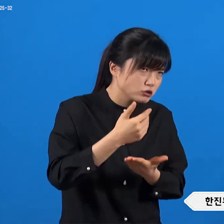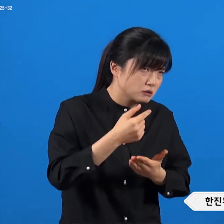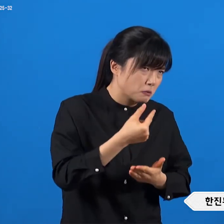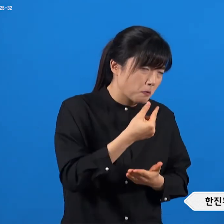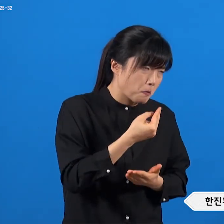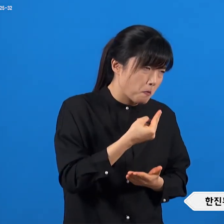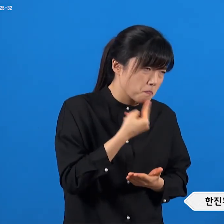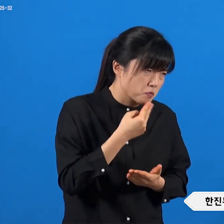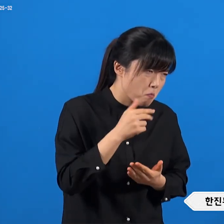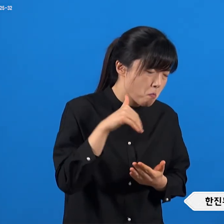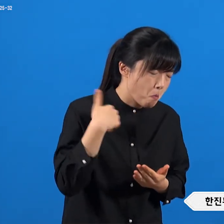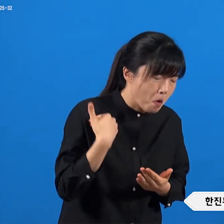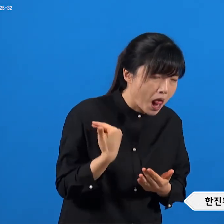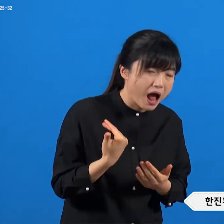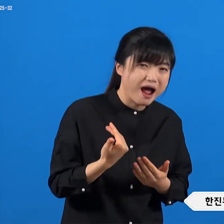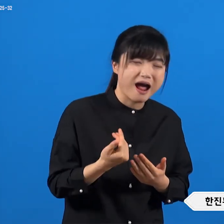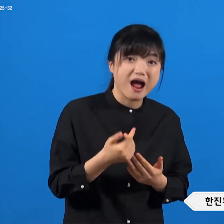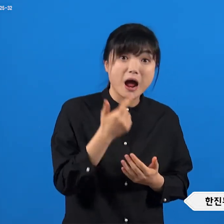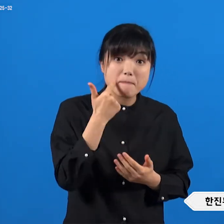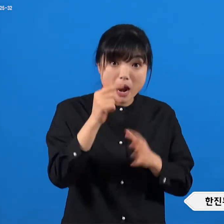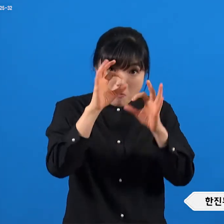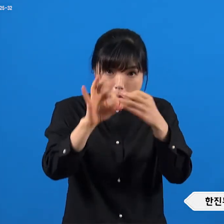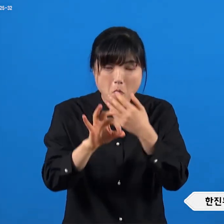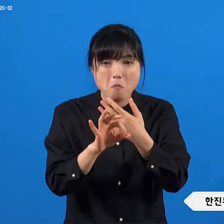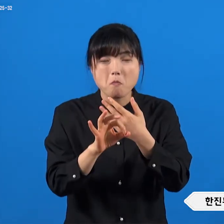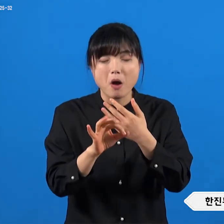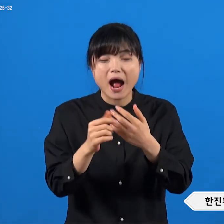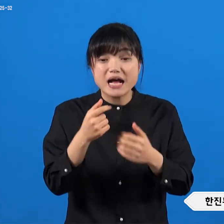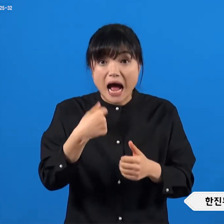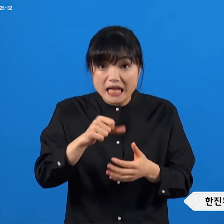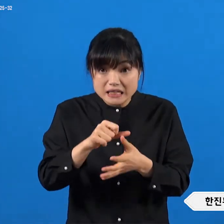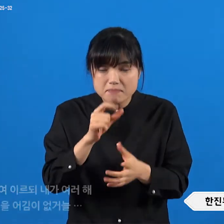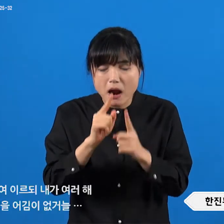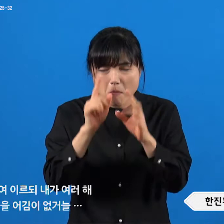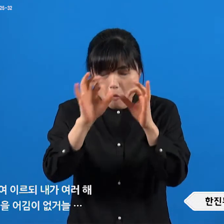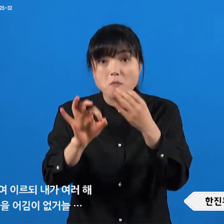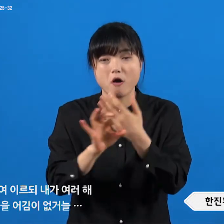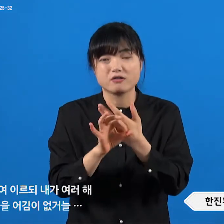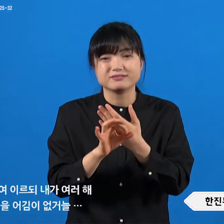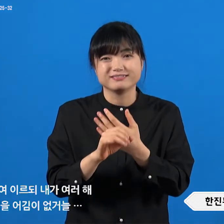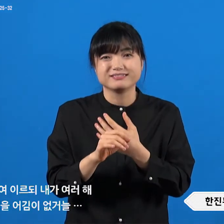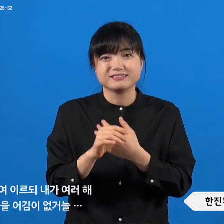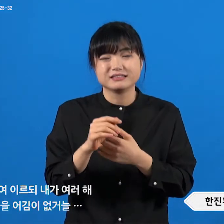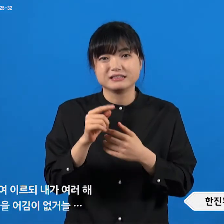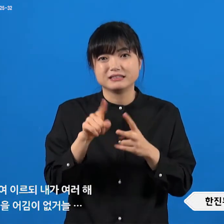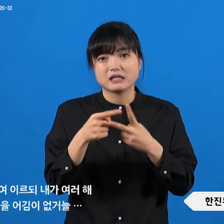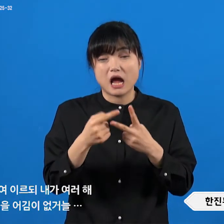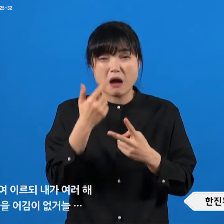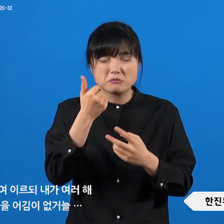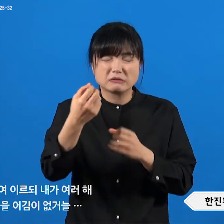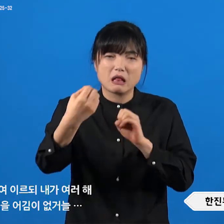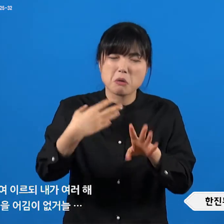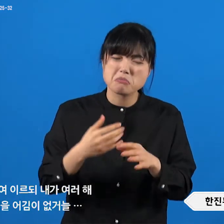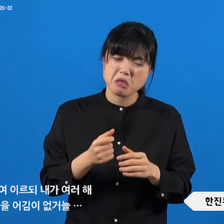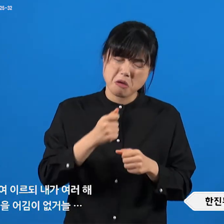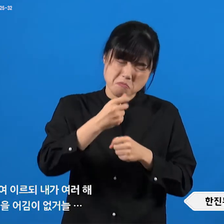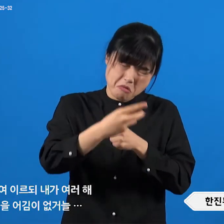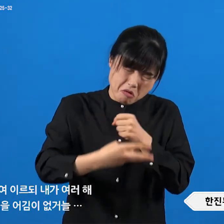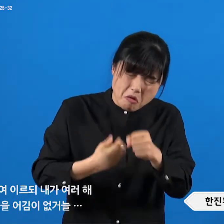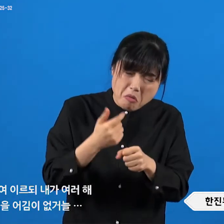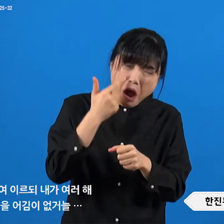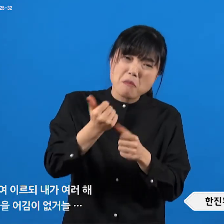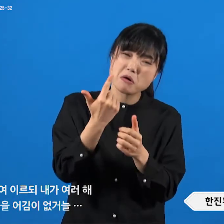그의 말에서 그것이 다 드러납니다. 29절 보면 아버지께 대답하여 이르되 내가 여러